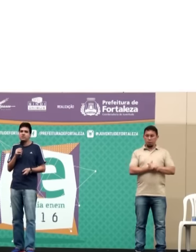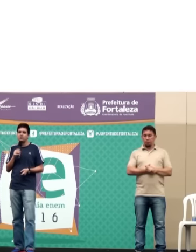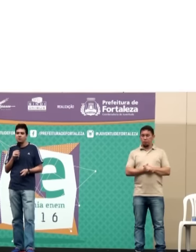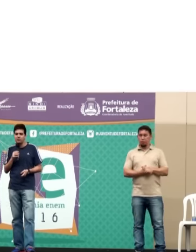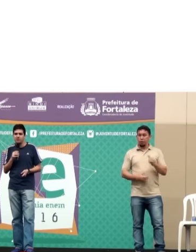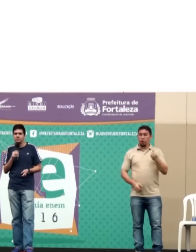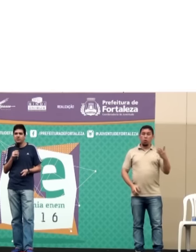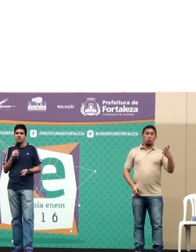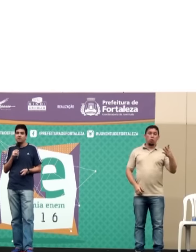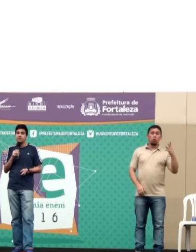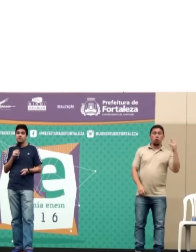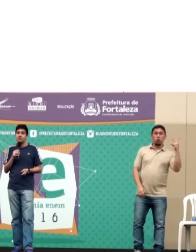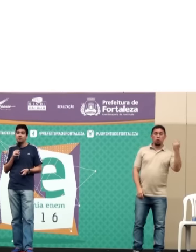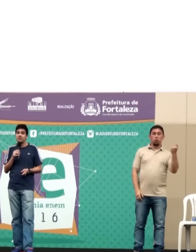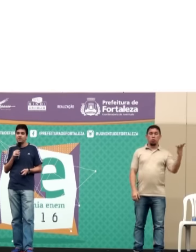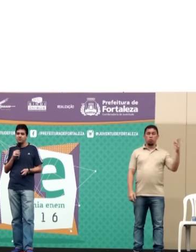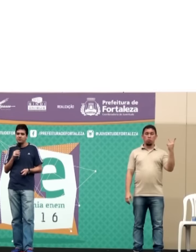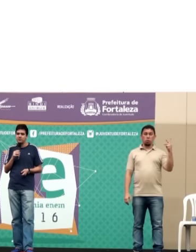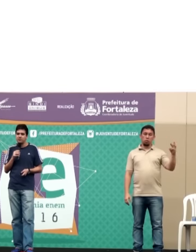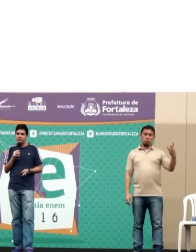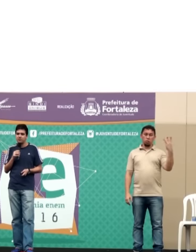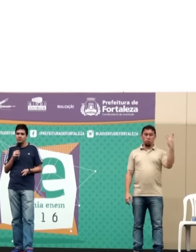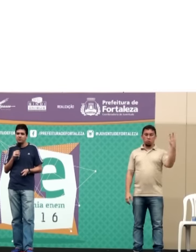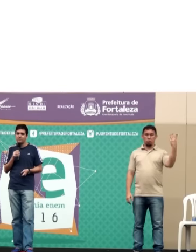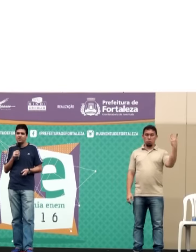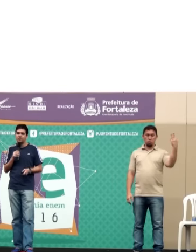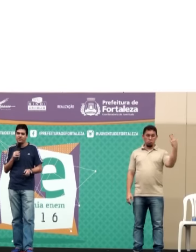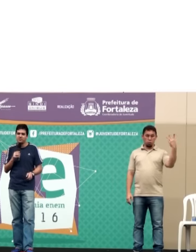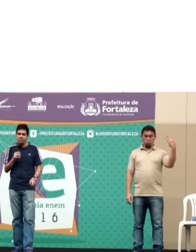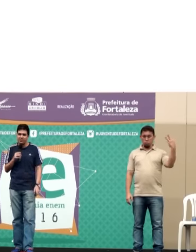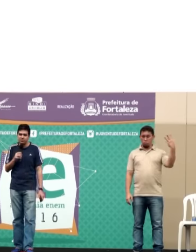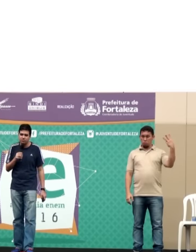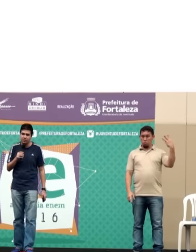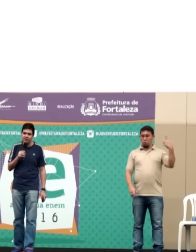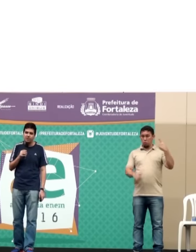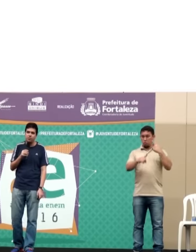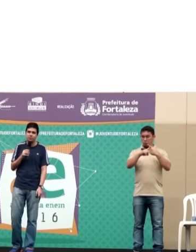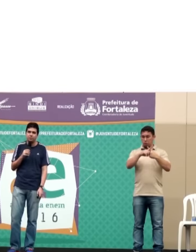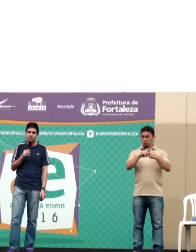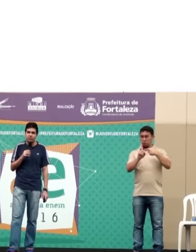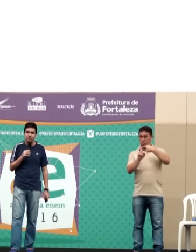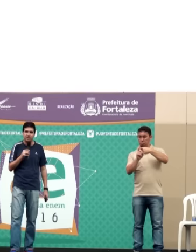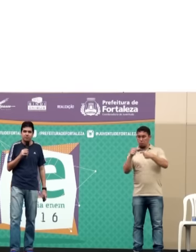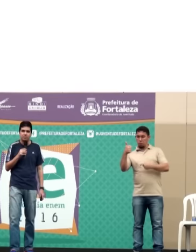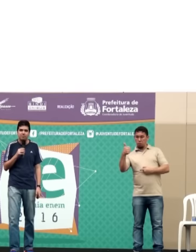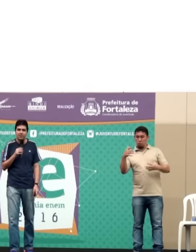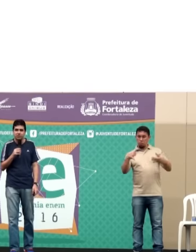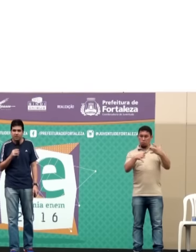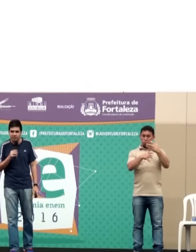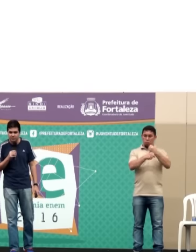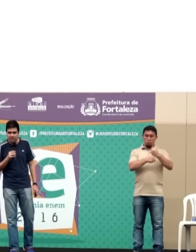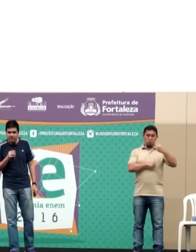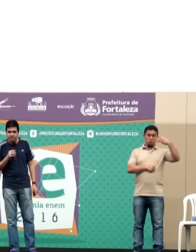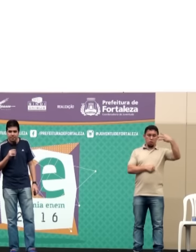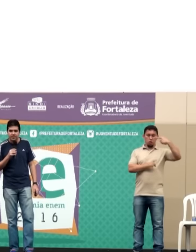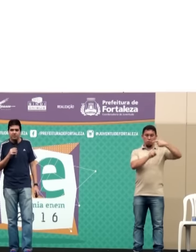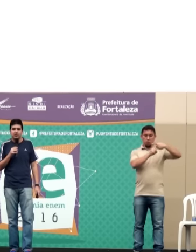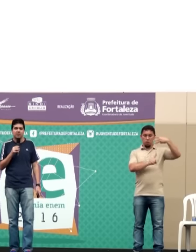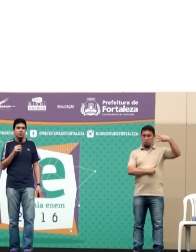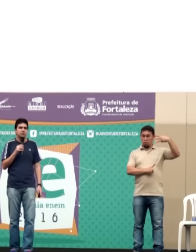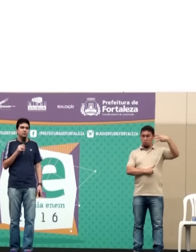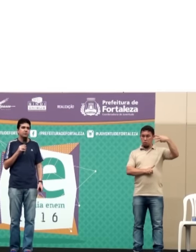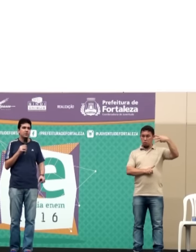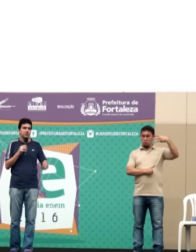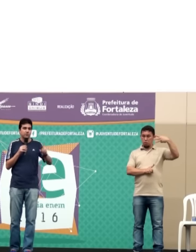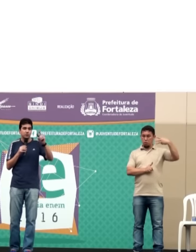São quantos hidrogênios aí? 3. Então, 3 vezes mais 1 vai dar quanto para o hidrogênio? Mais 3.